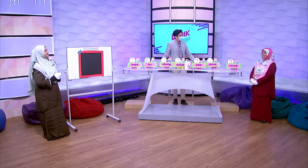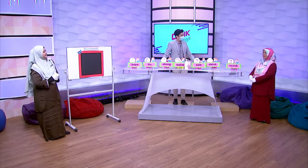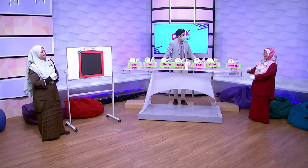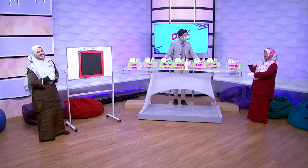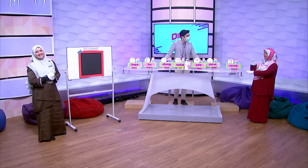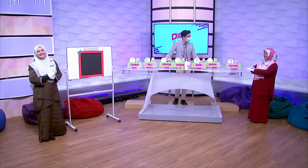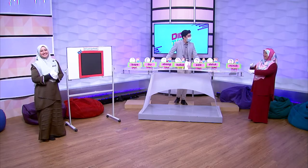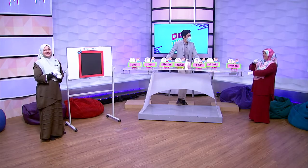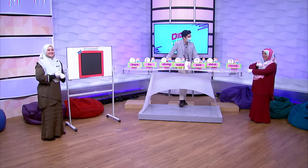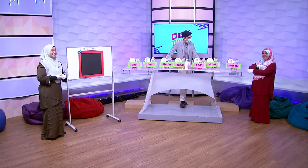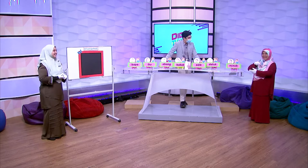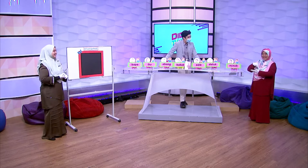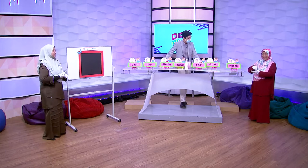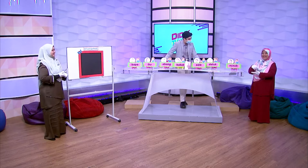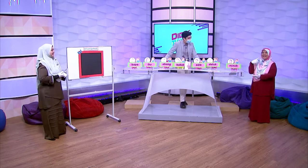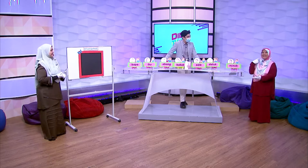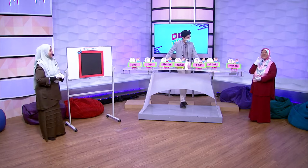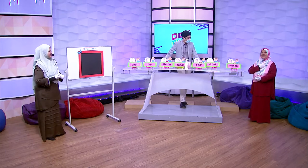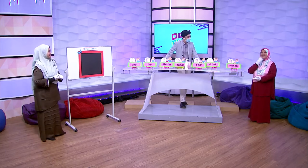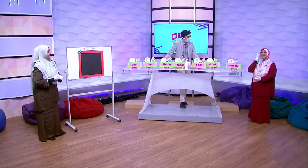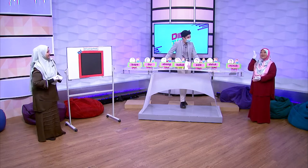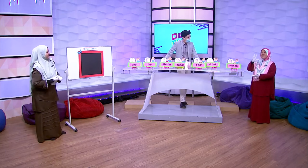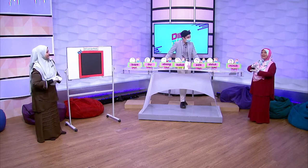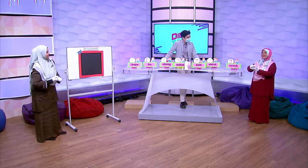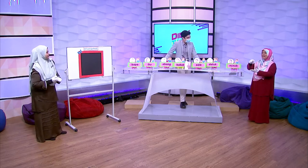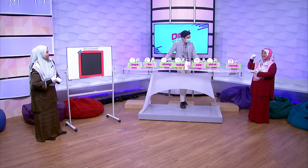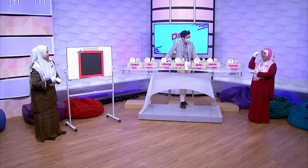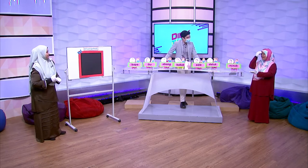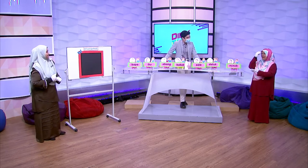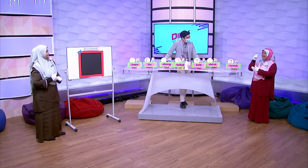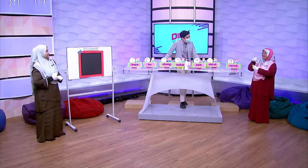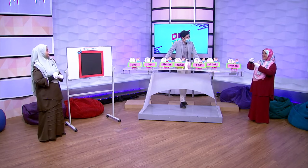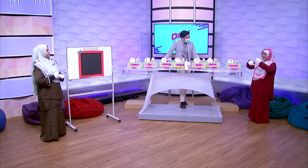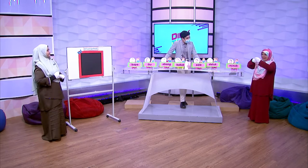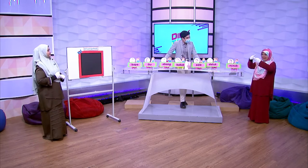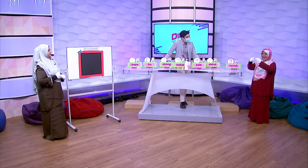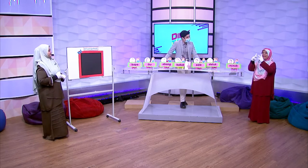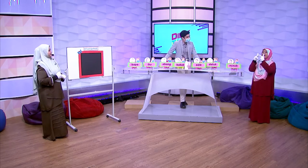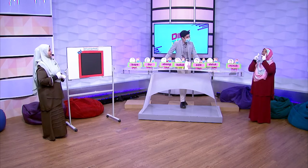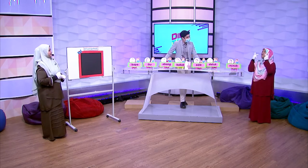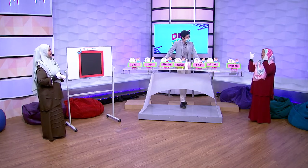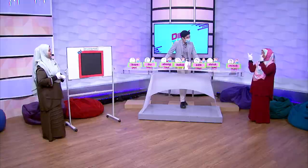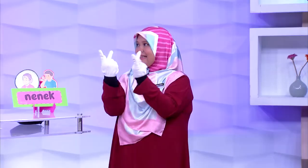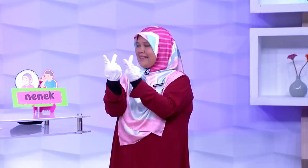pada hari ini kita akan belajar tentang keluarga